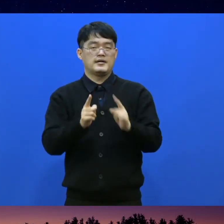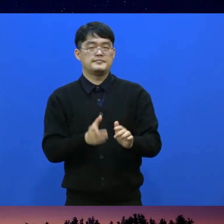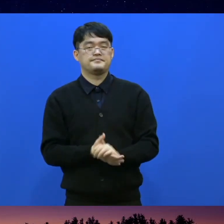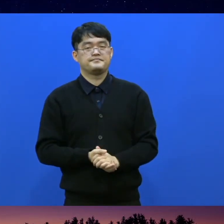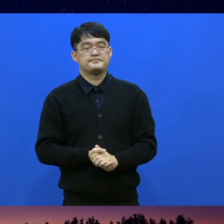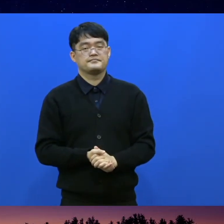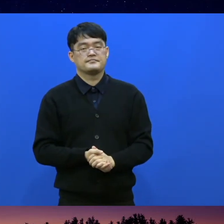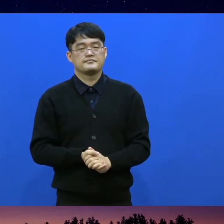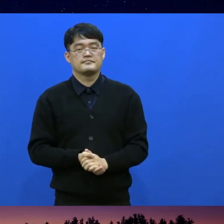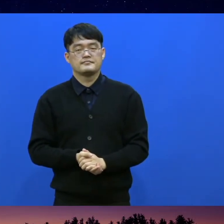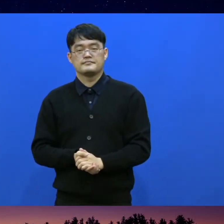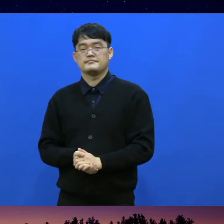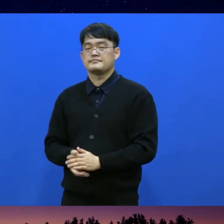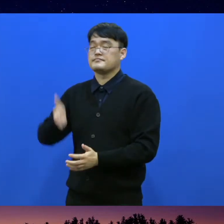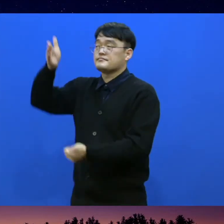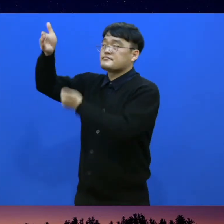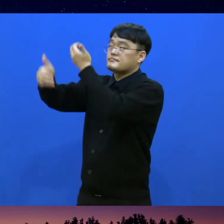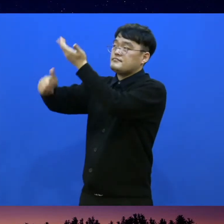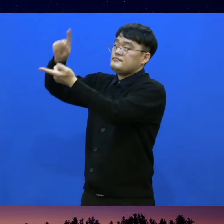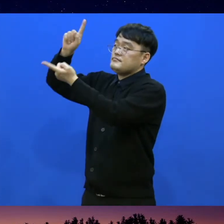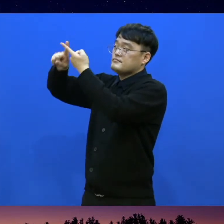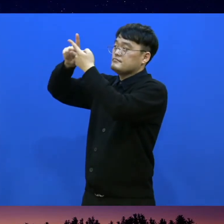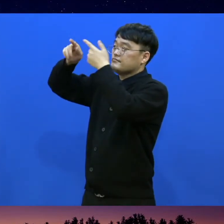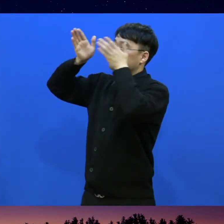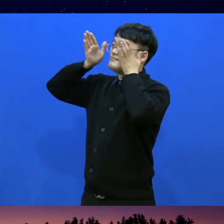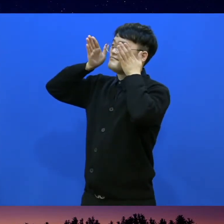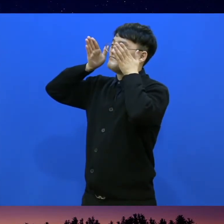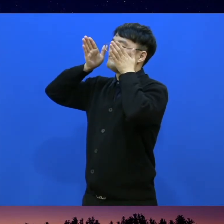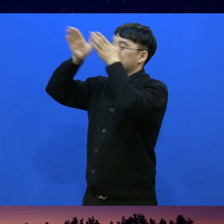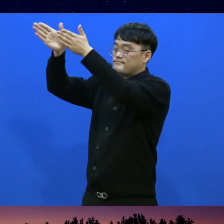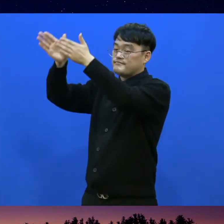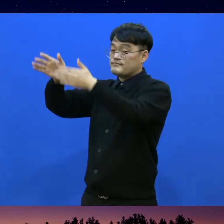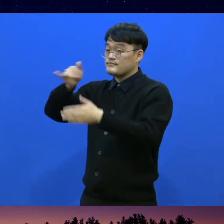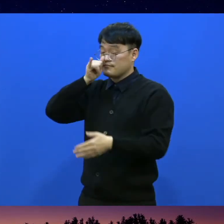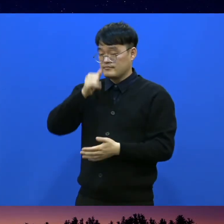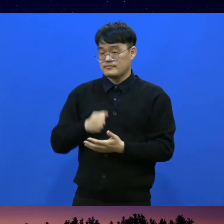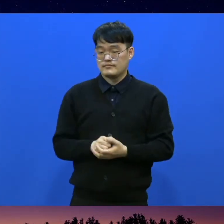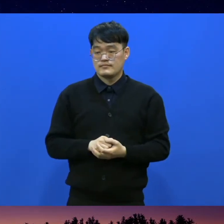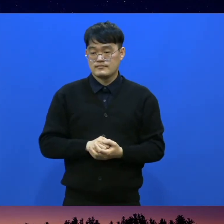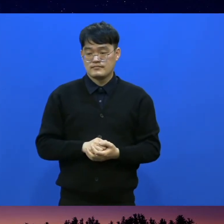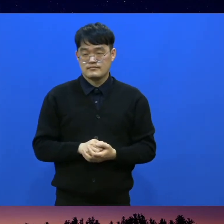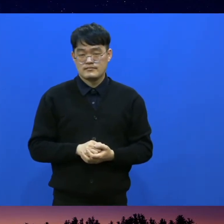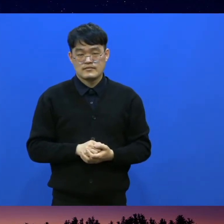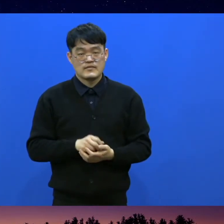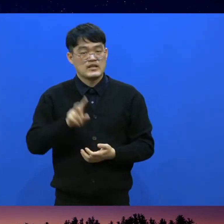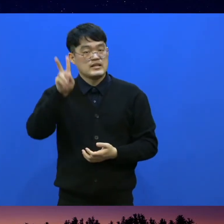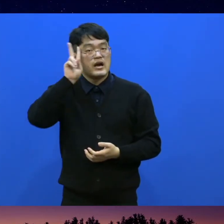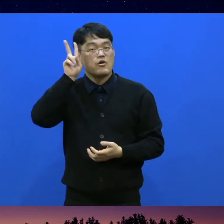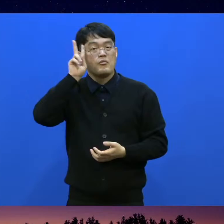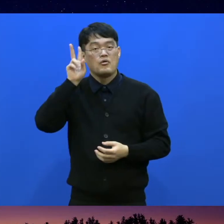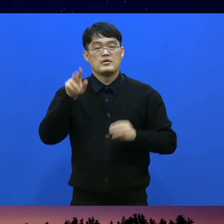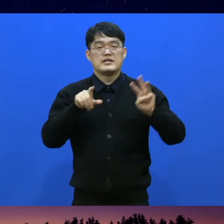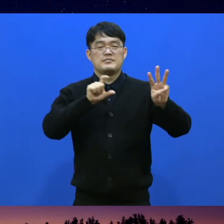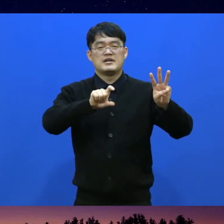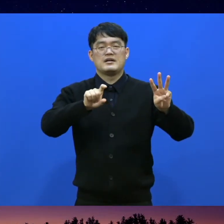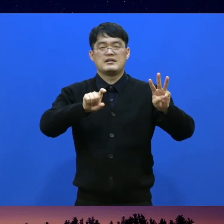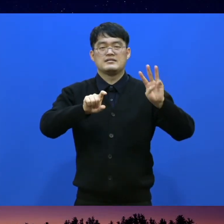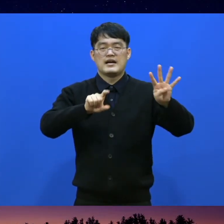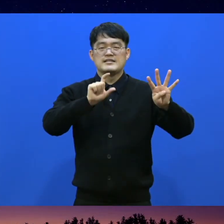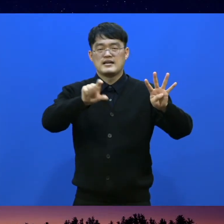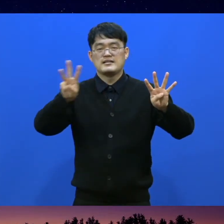그때 하나님에 대한 방향이 분명하게 잡혀져 있는 기도예요. 야고보 4장 3절을 보세요. 너희가 얻지 못하면